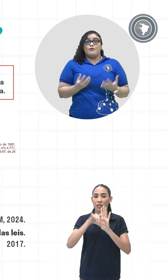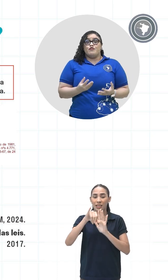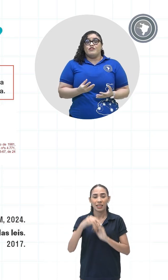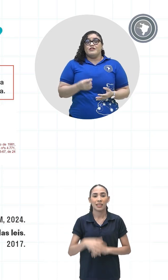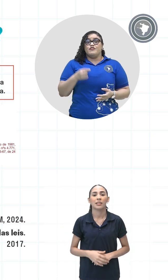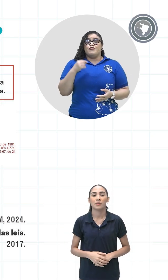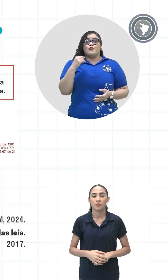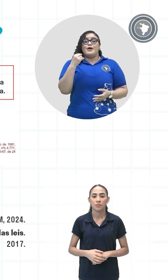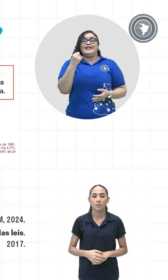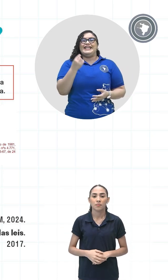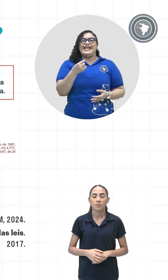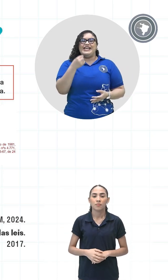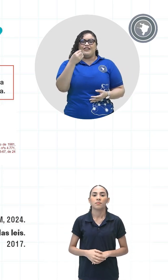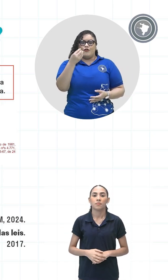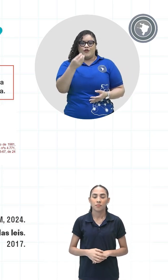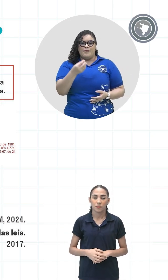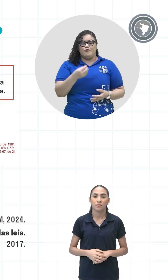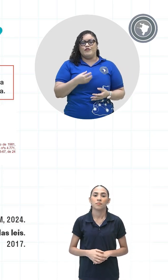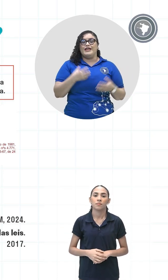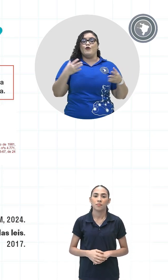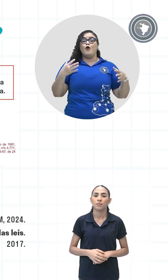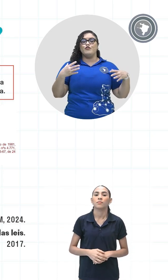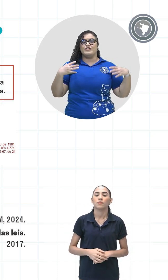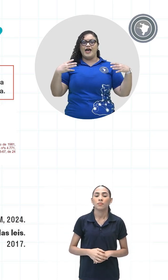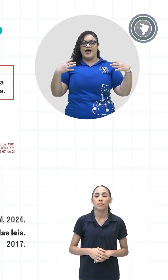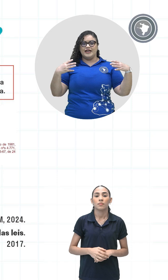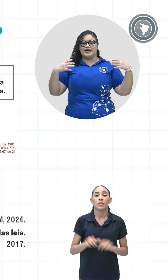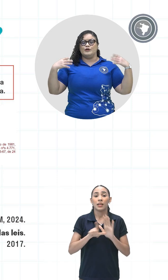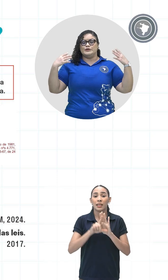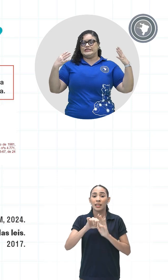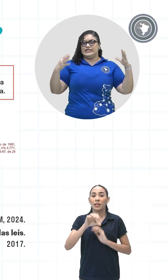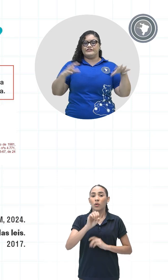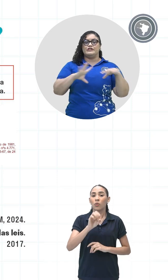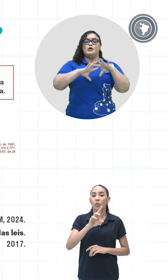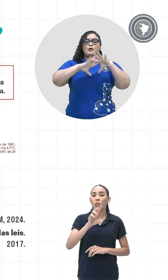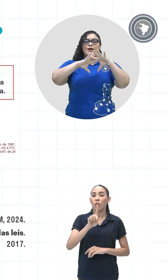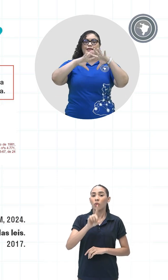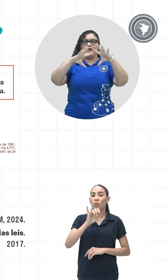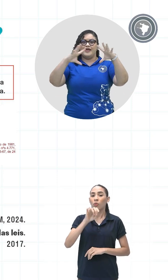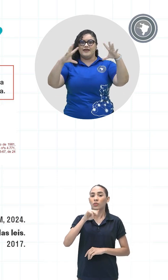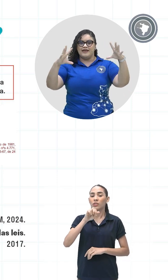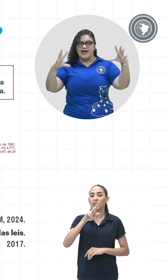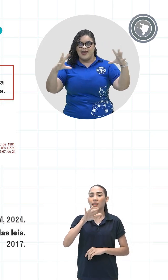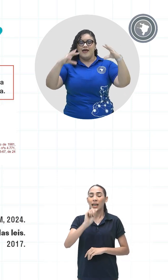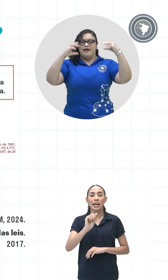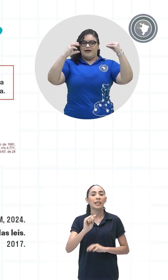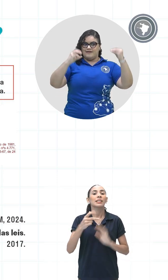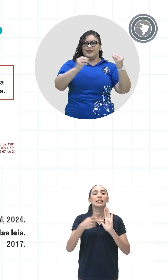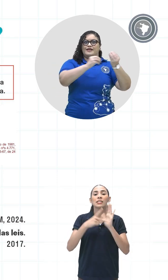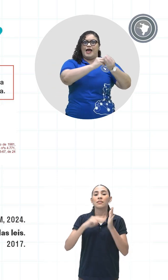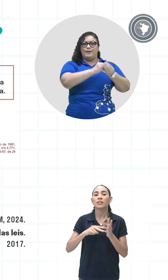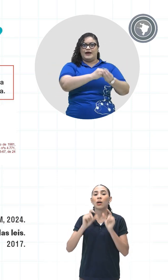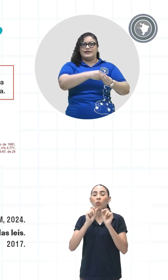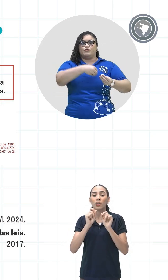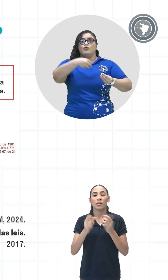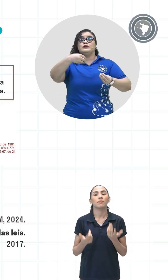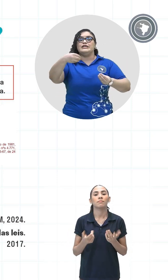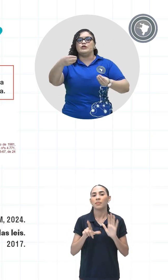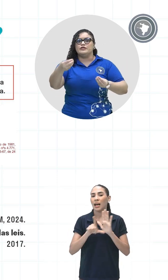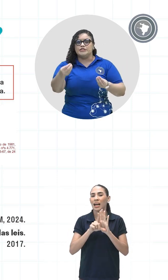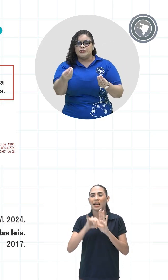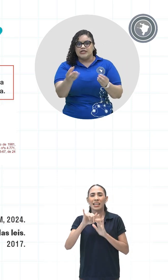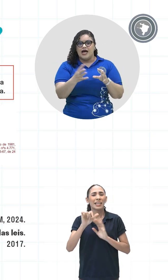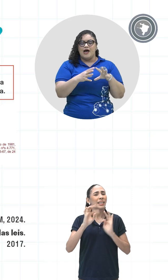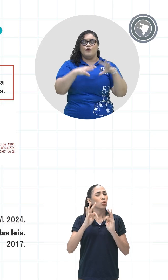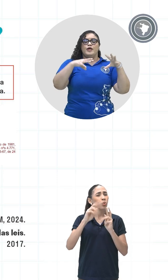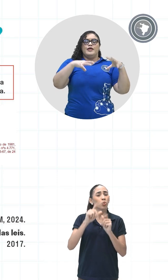quando estamos diante de uma lei que nós chamamos de lei ordinária, ou seja, uma lei que é, assim, aplicada a todo o